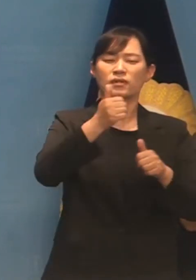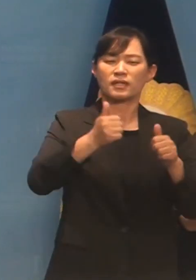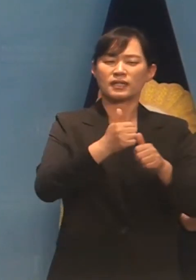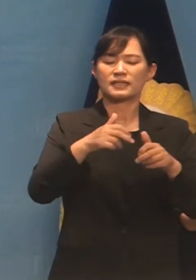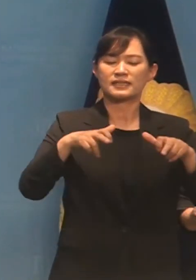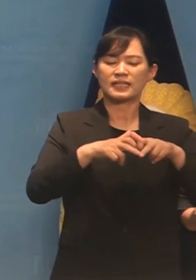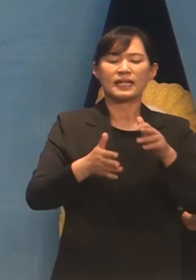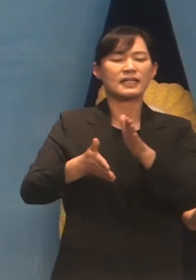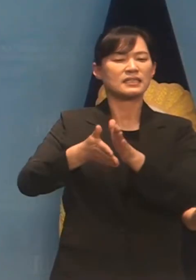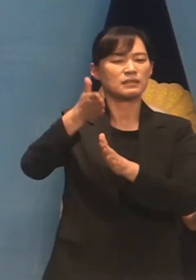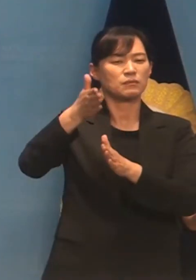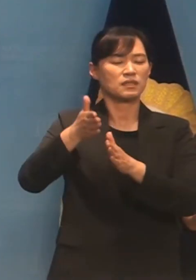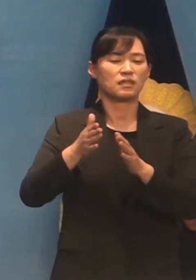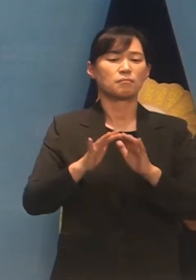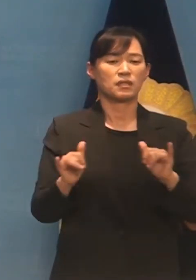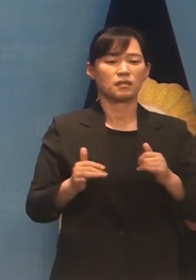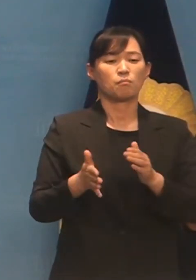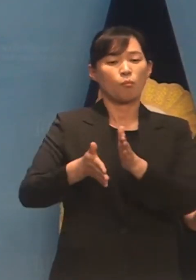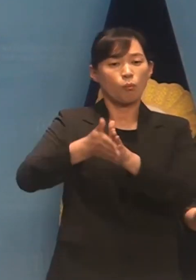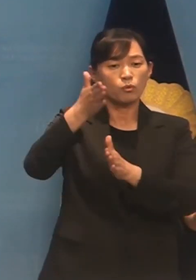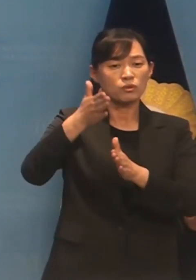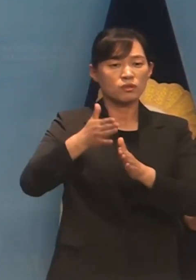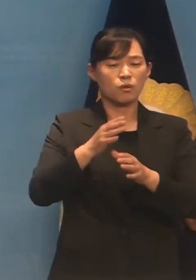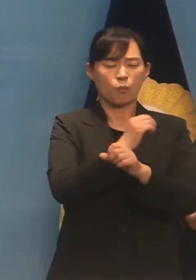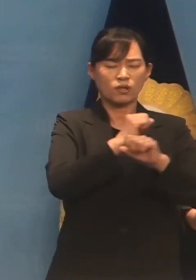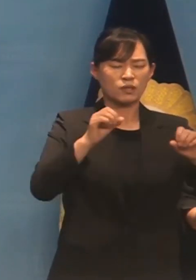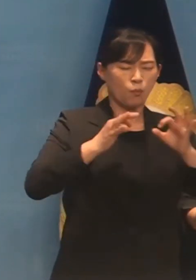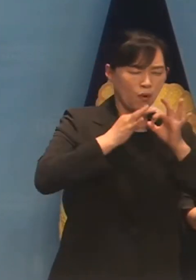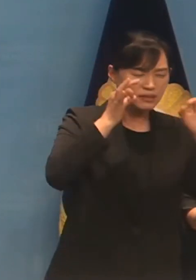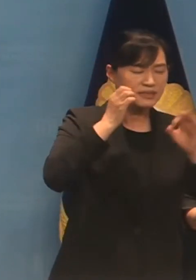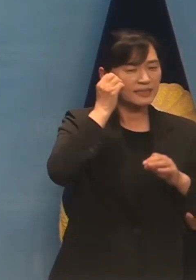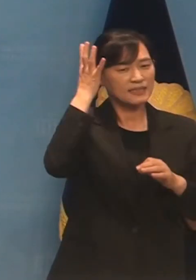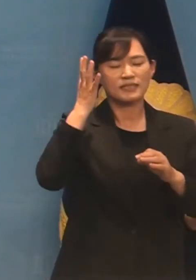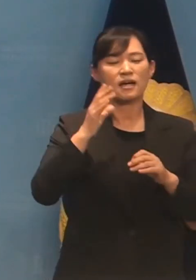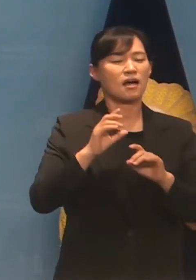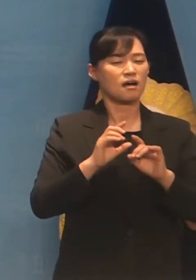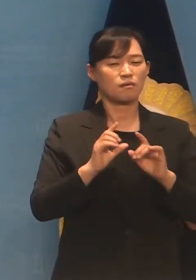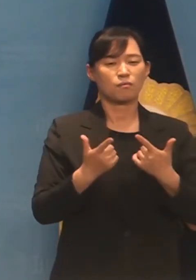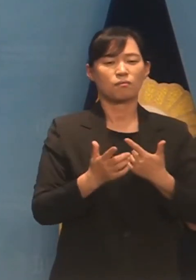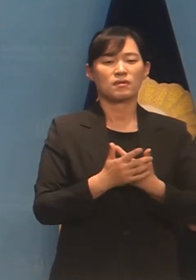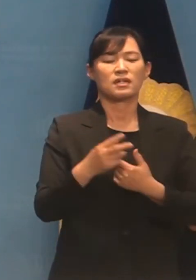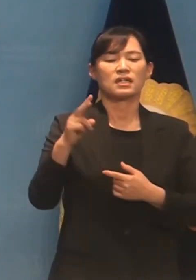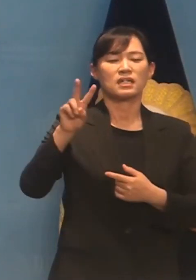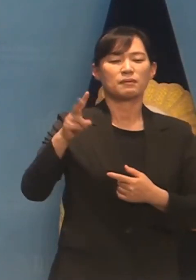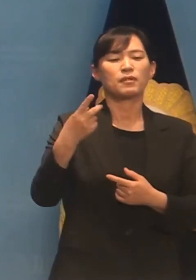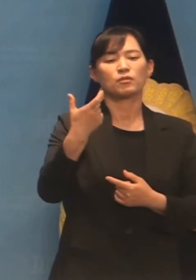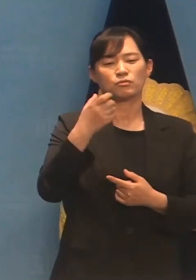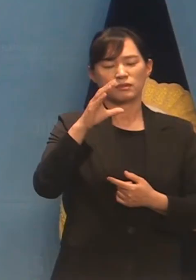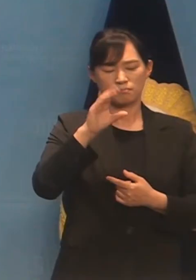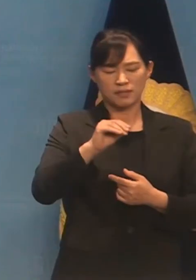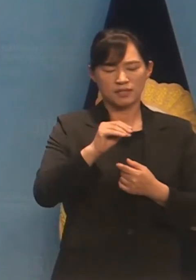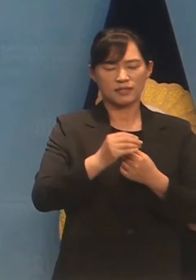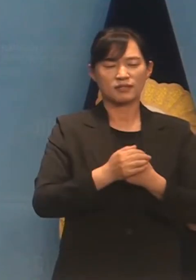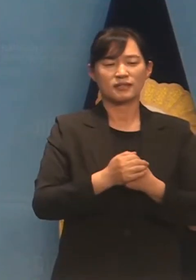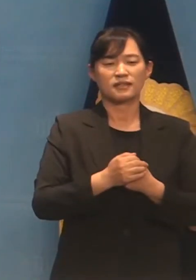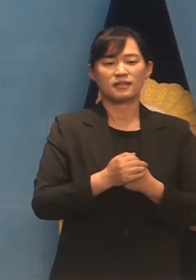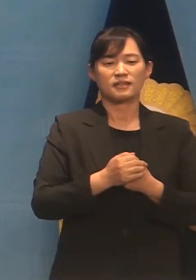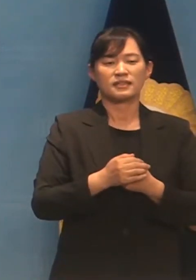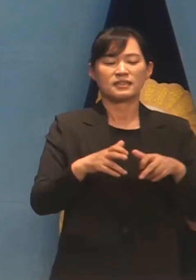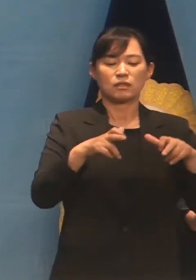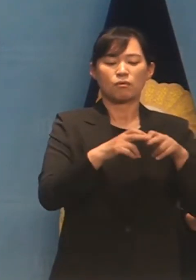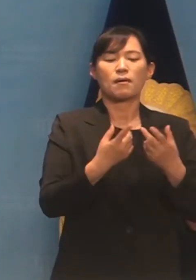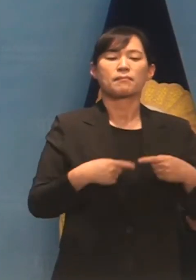시민본부는 광장의 외침을 잊지 않고 260만 장애인과 함께 진짜